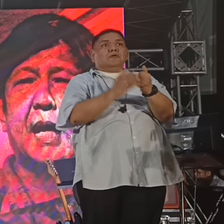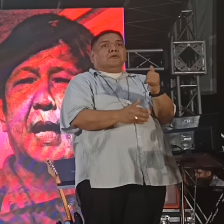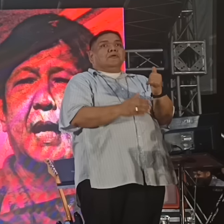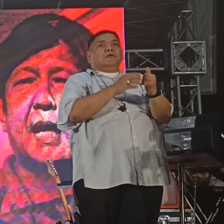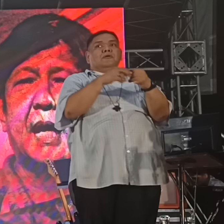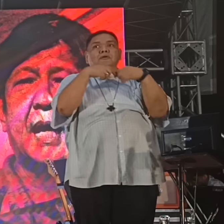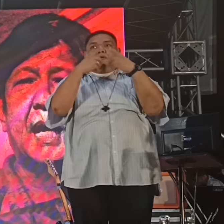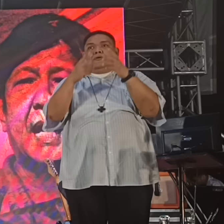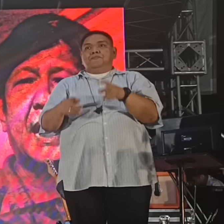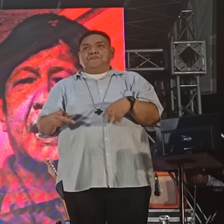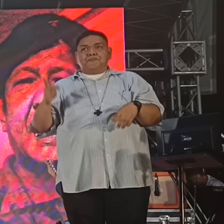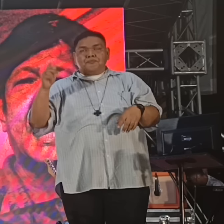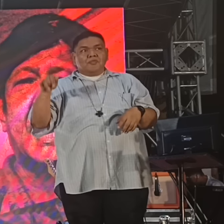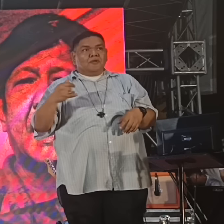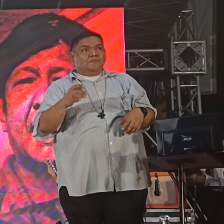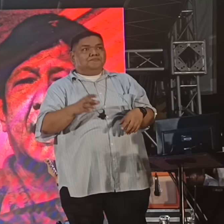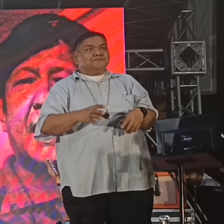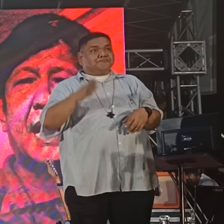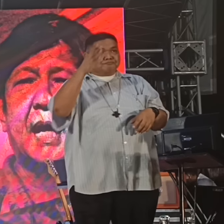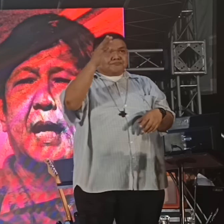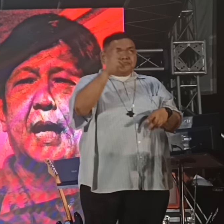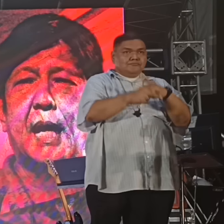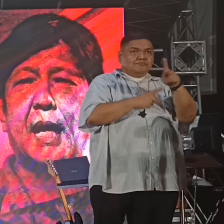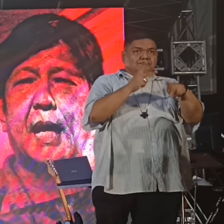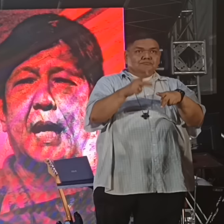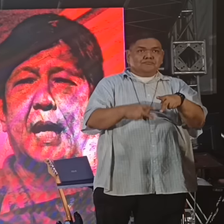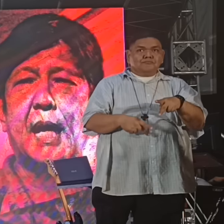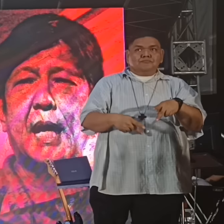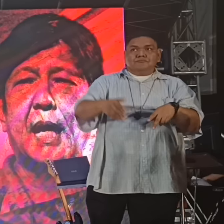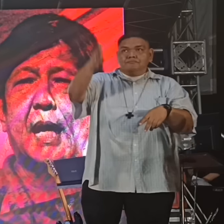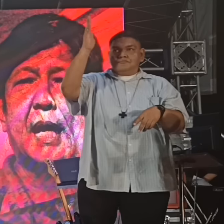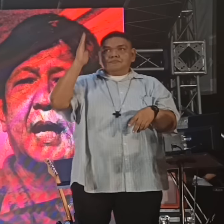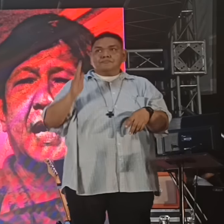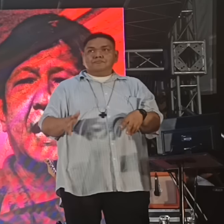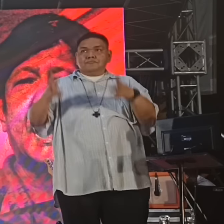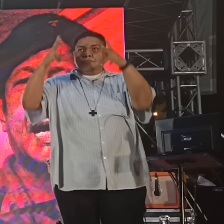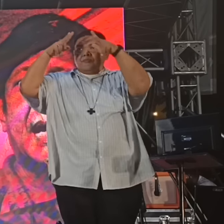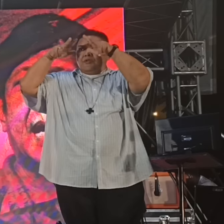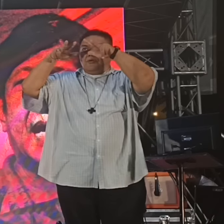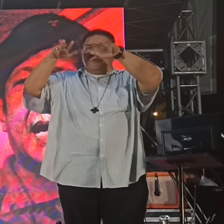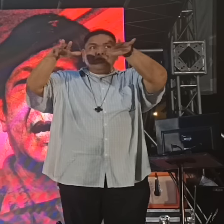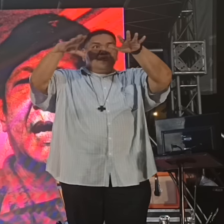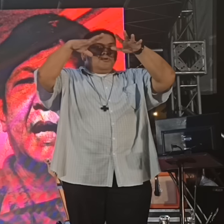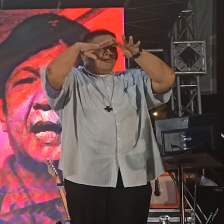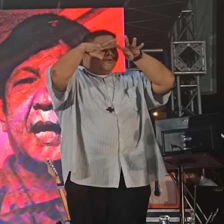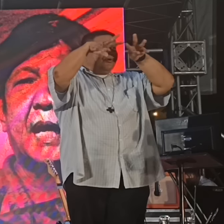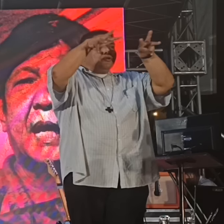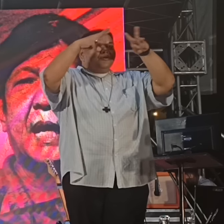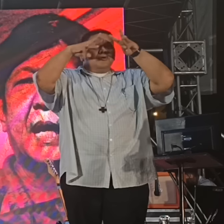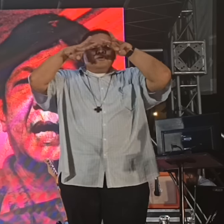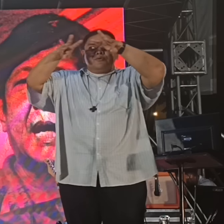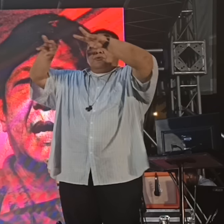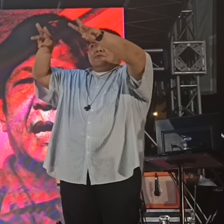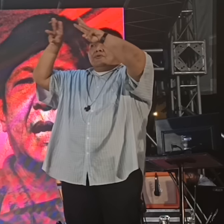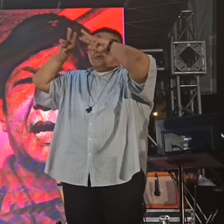Masasabi ko lang sa KOJC at sa taong bayan, may Diyos na nakatingin sa atin, di siya natutulog.